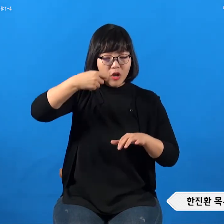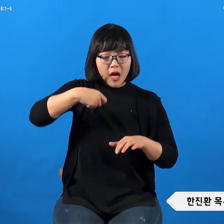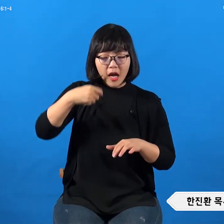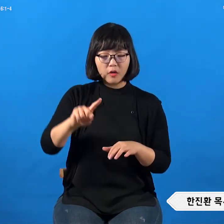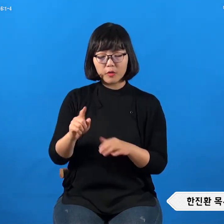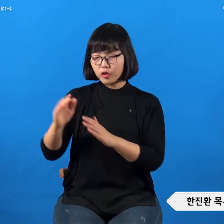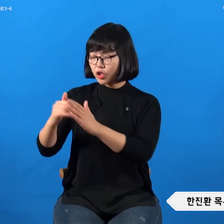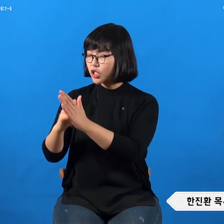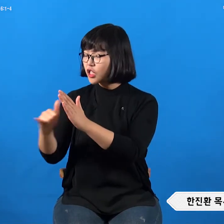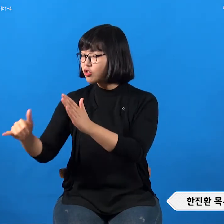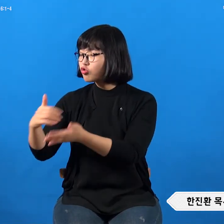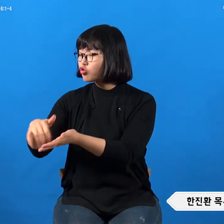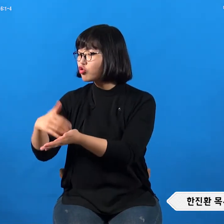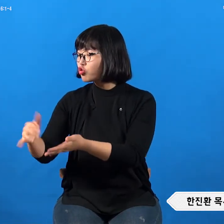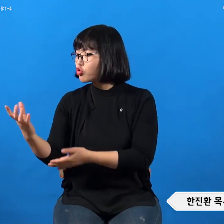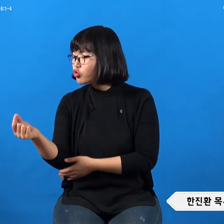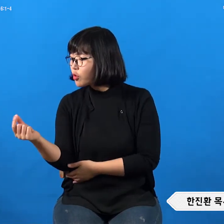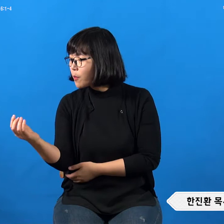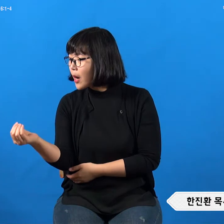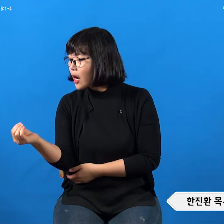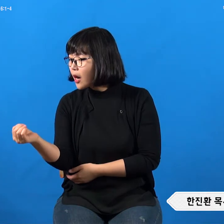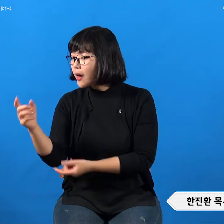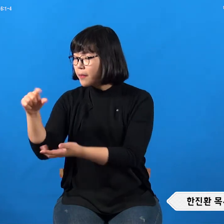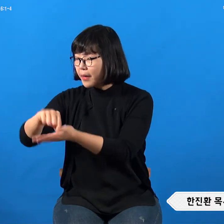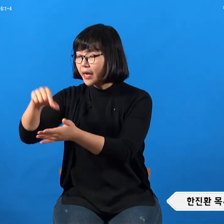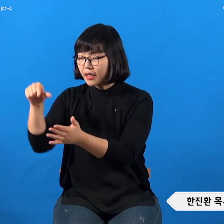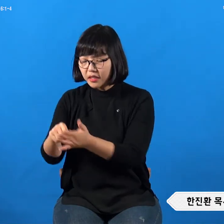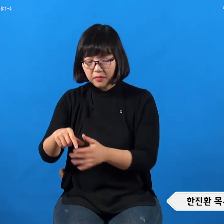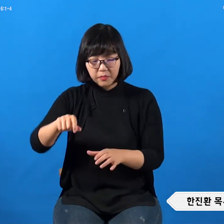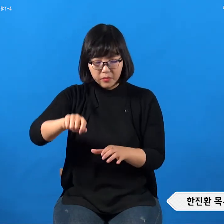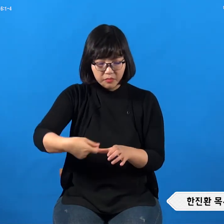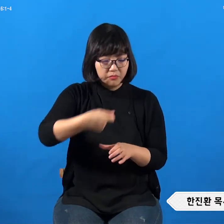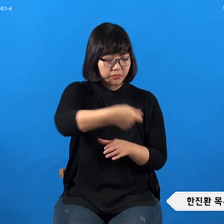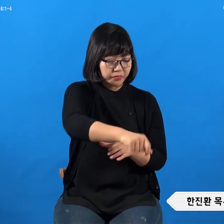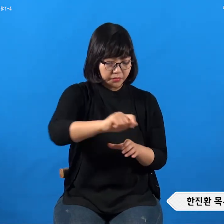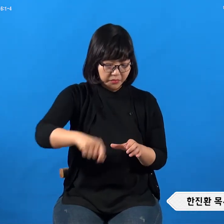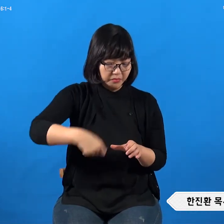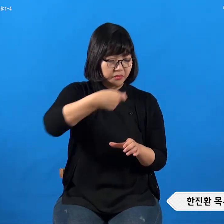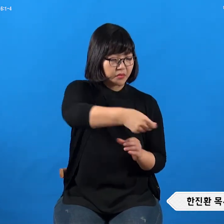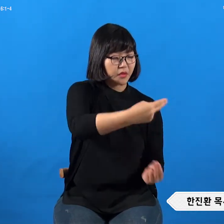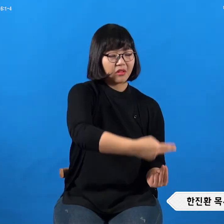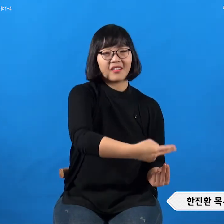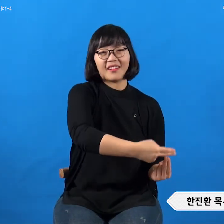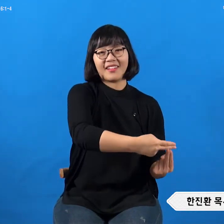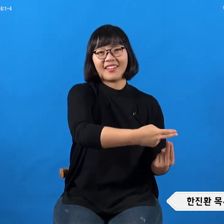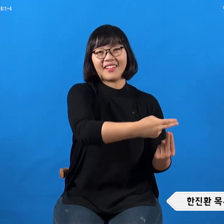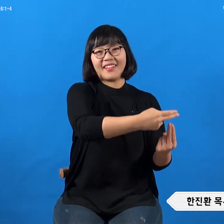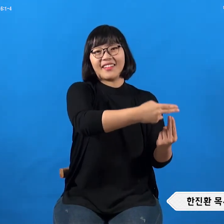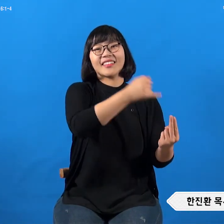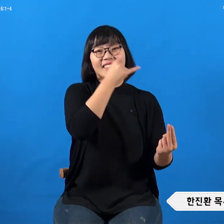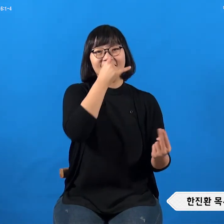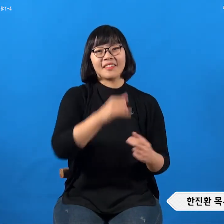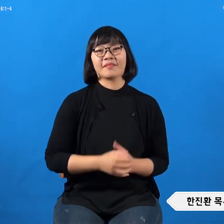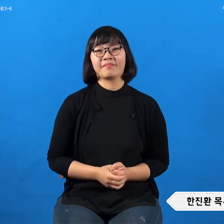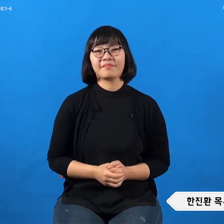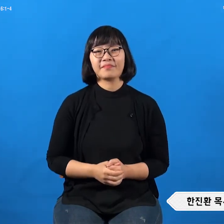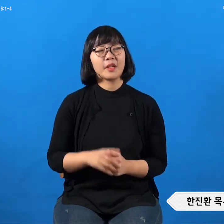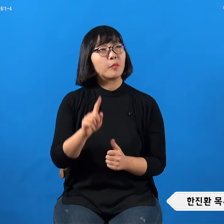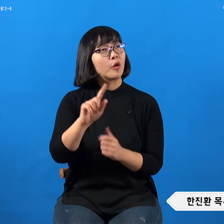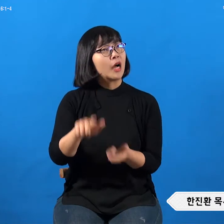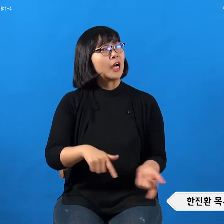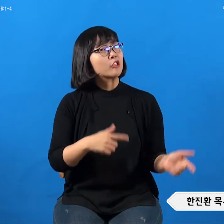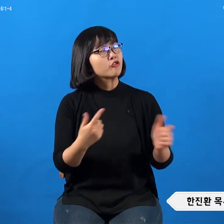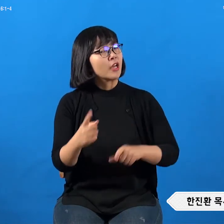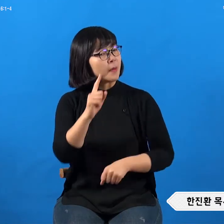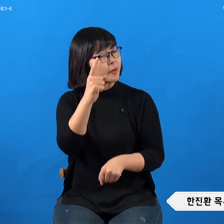수대로 이 쌀을 퍼서 그 성미통에 넣습니다. 그리고 나머지로 밥을 지었습니다.